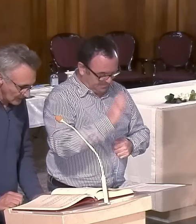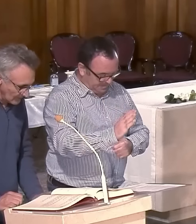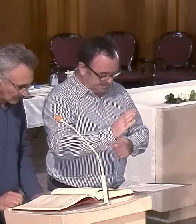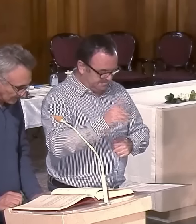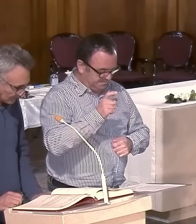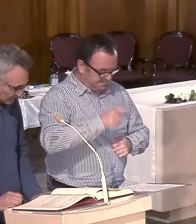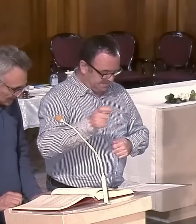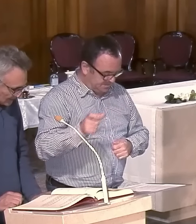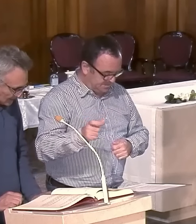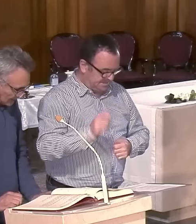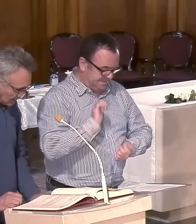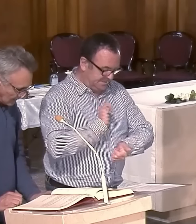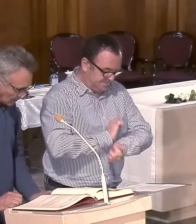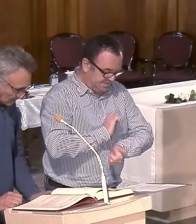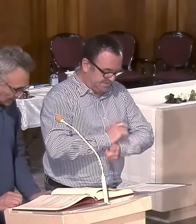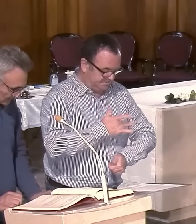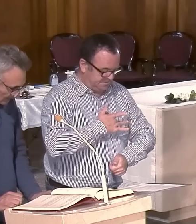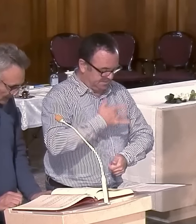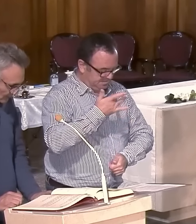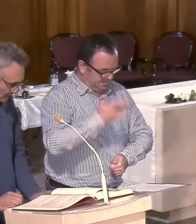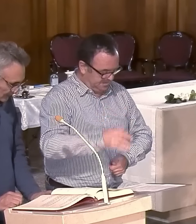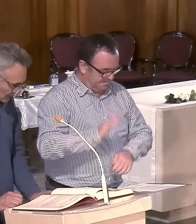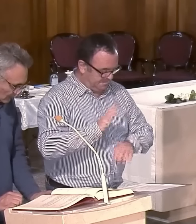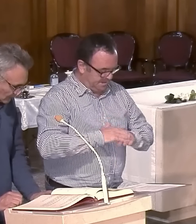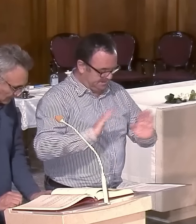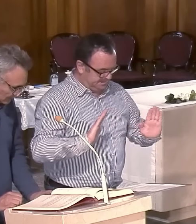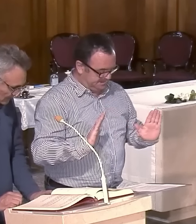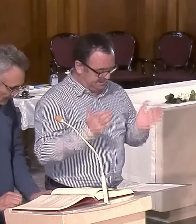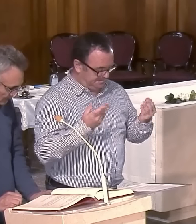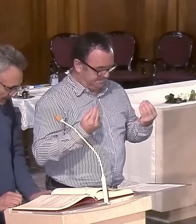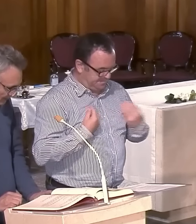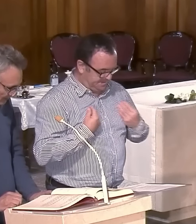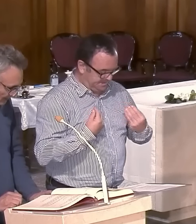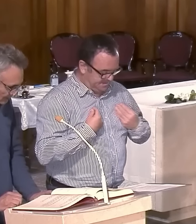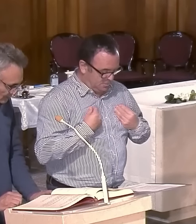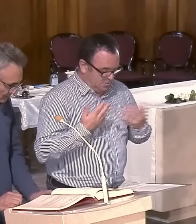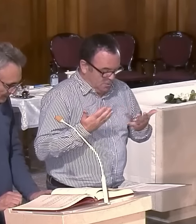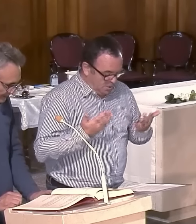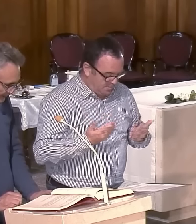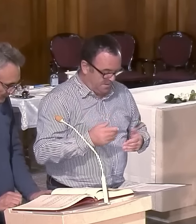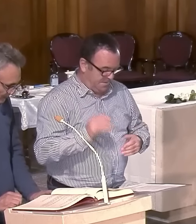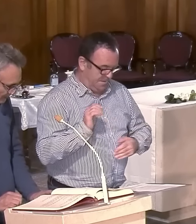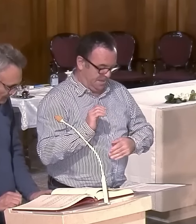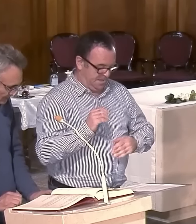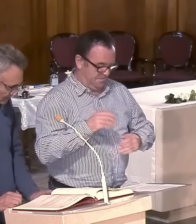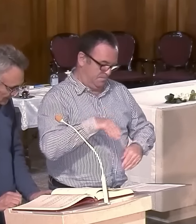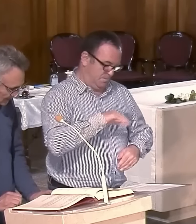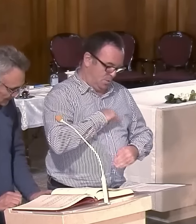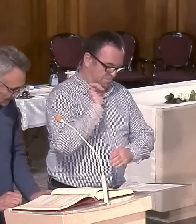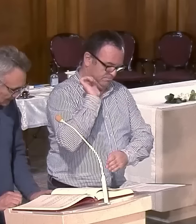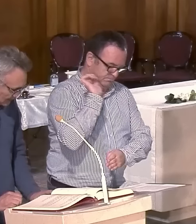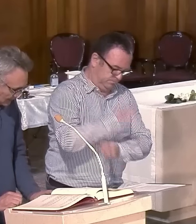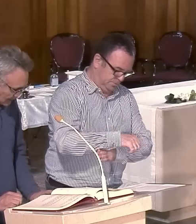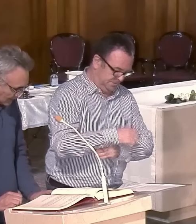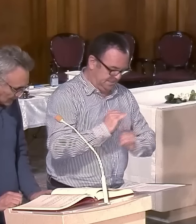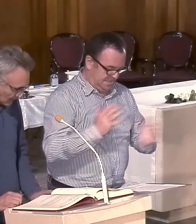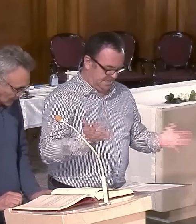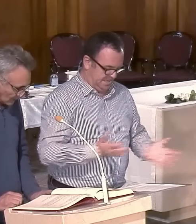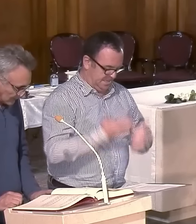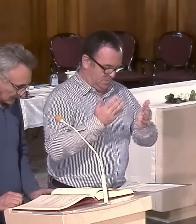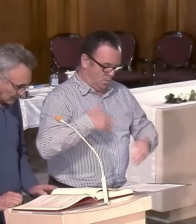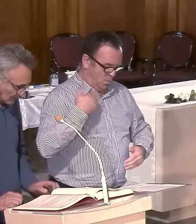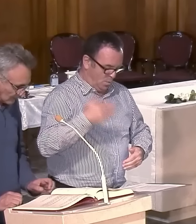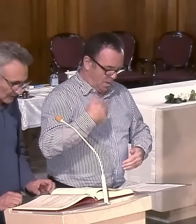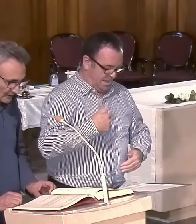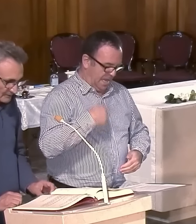quien lo teme, en los que esperan su misericordia para librar sus vidas de la muerte y